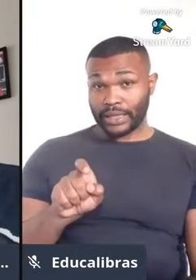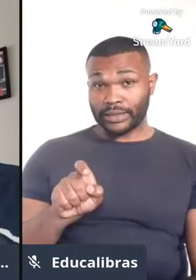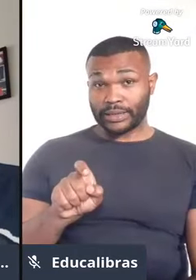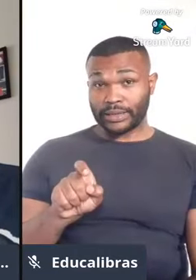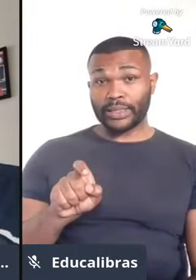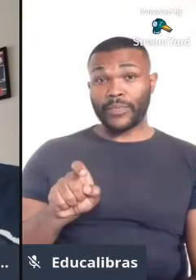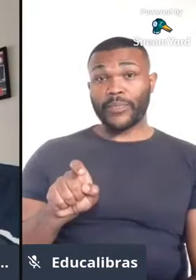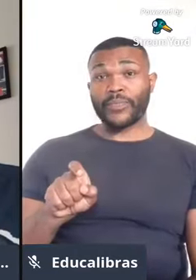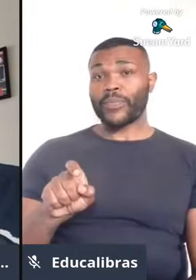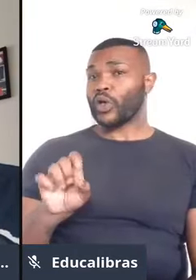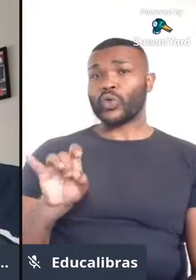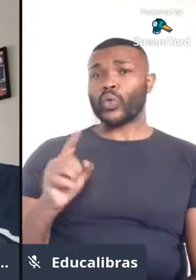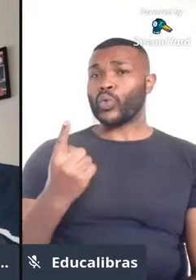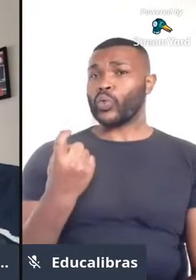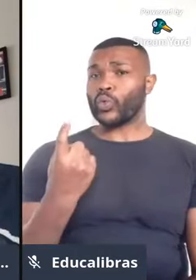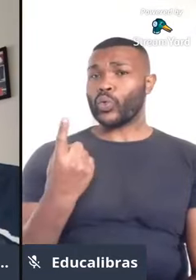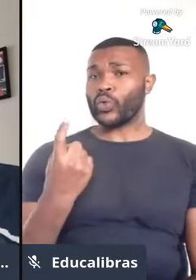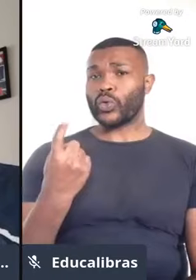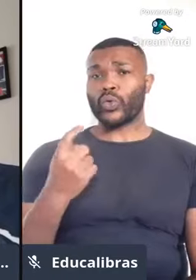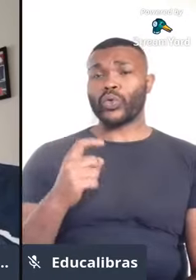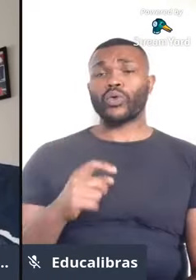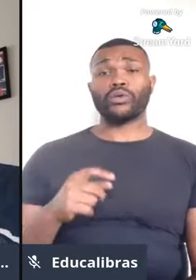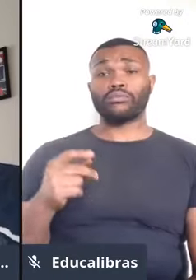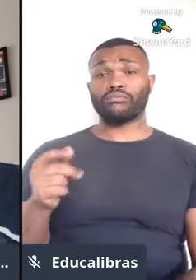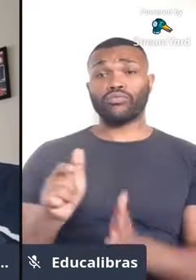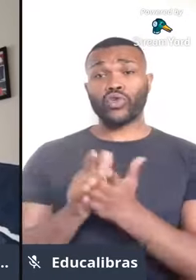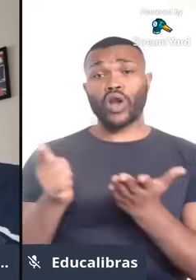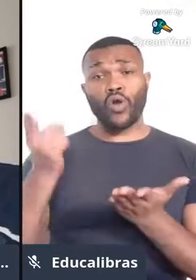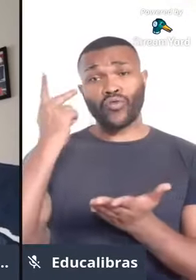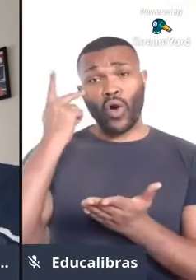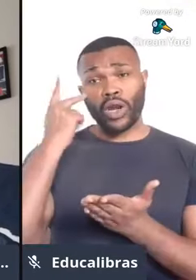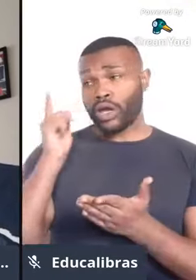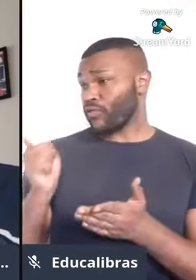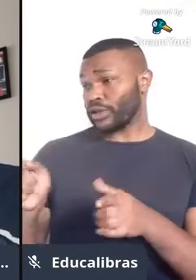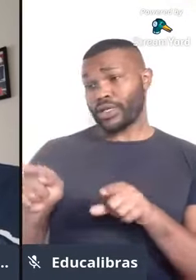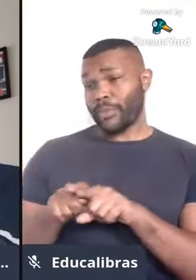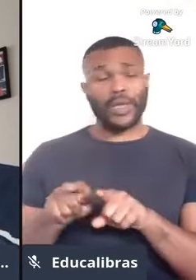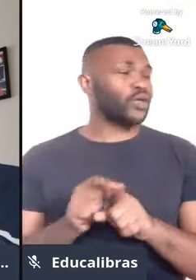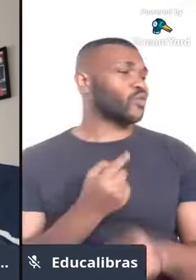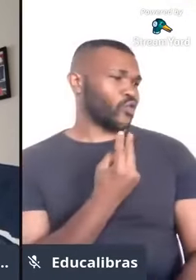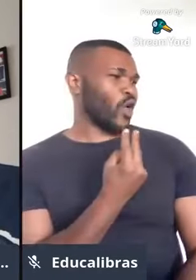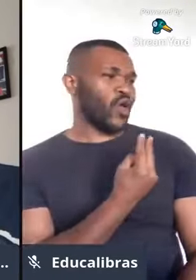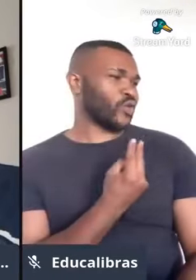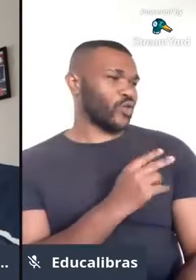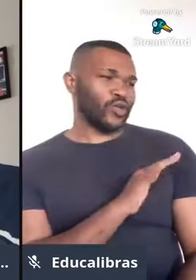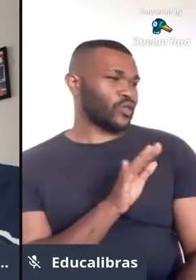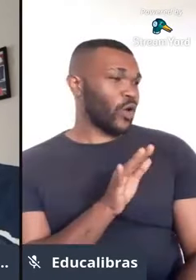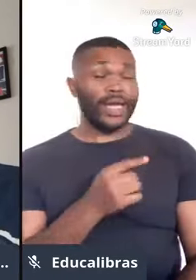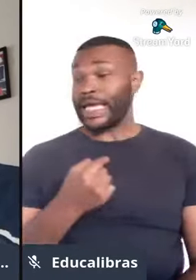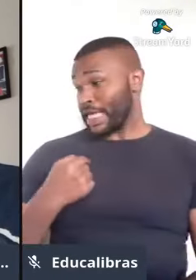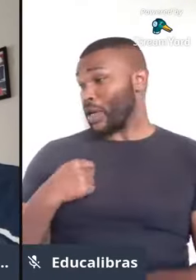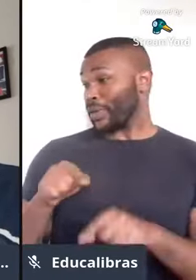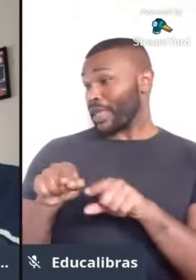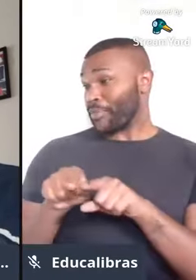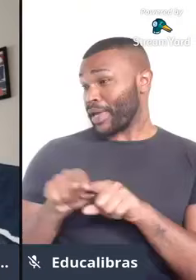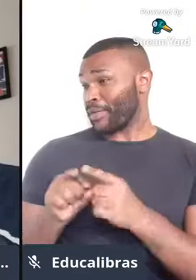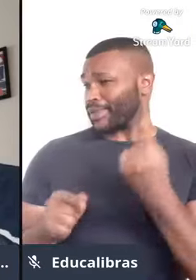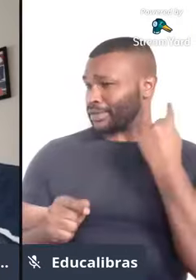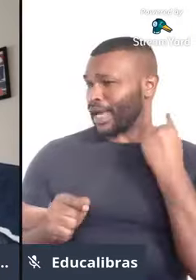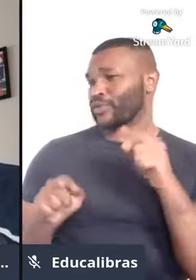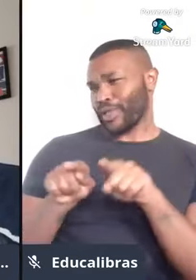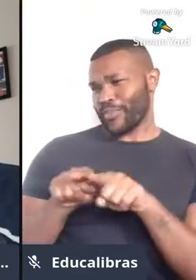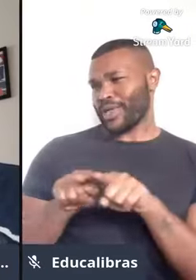fora ele, você, ninguém mais. Não tem, só tem nós dois, De E grande imprensa, tinha eu que fazia aquelas coisas na CBN também,